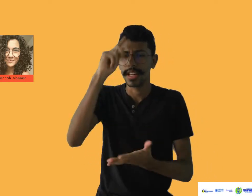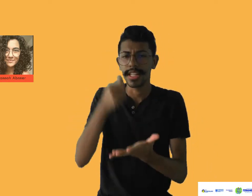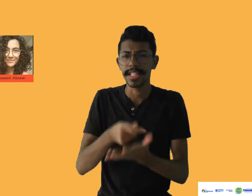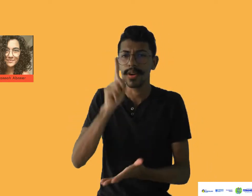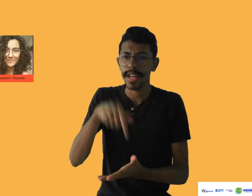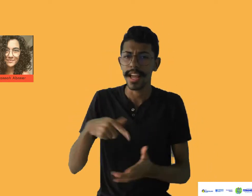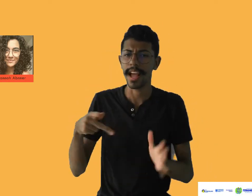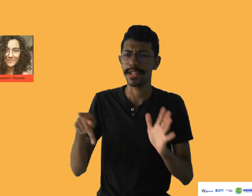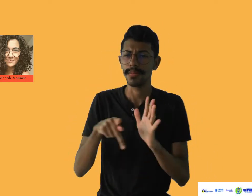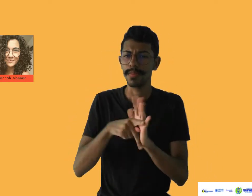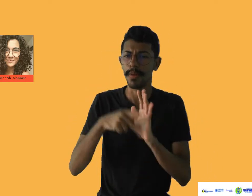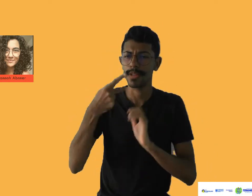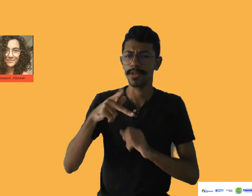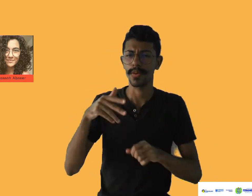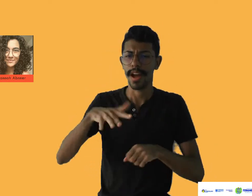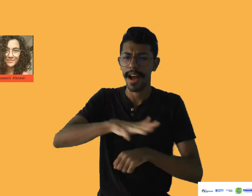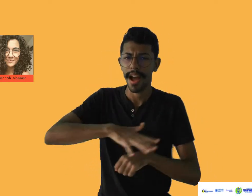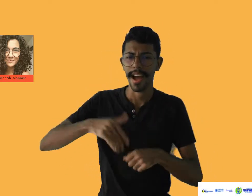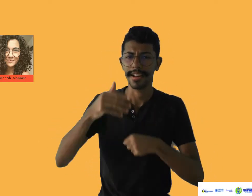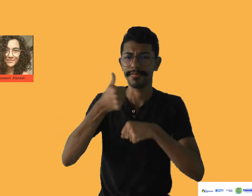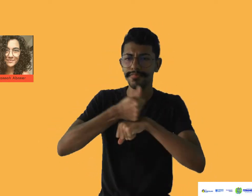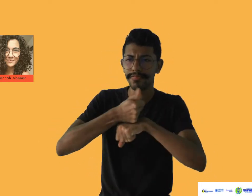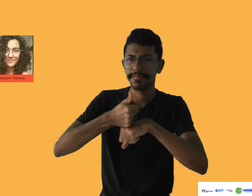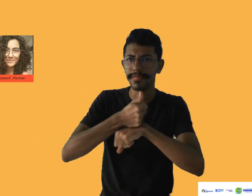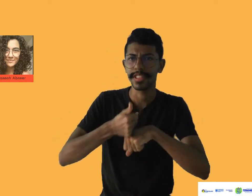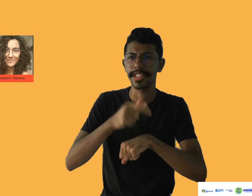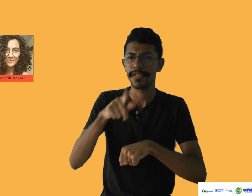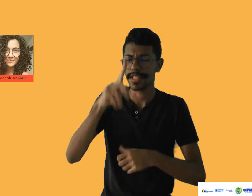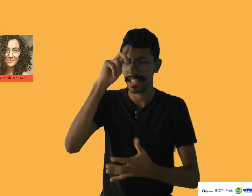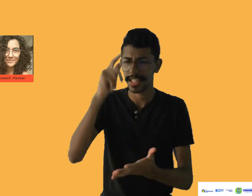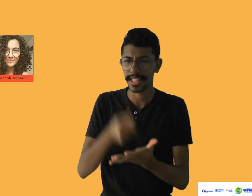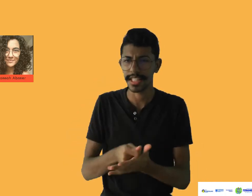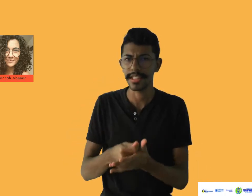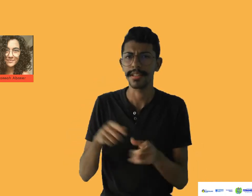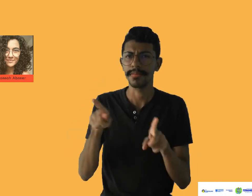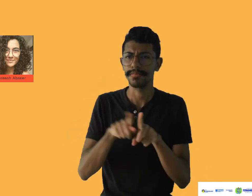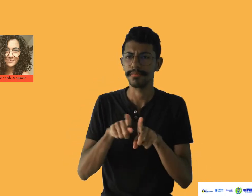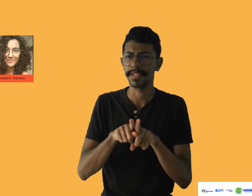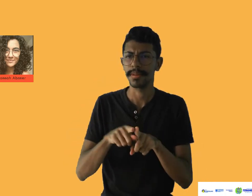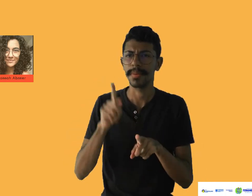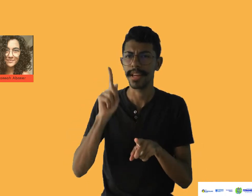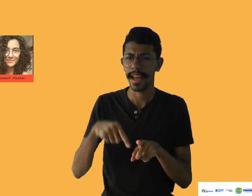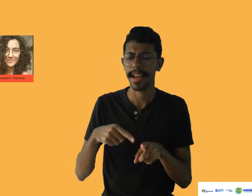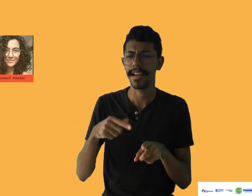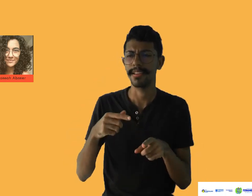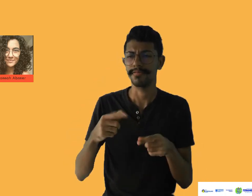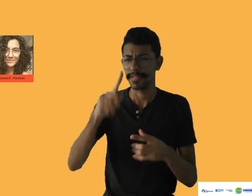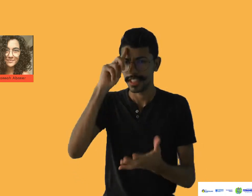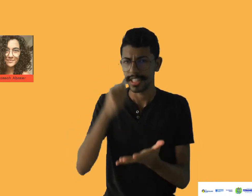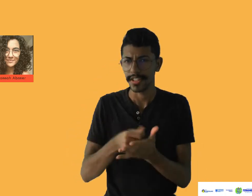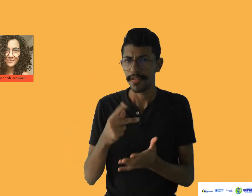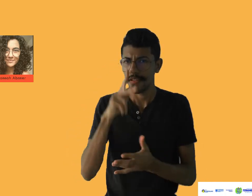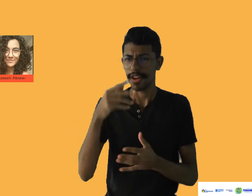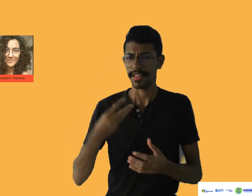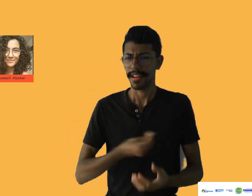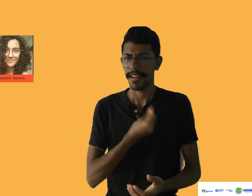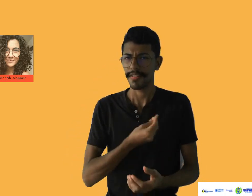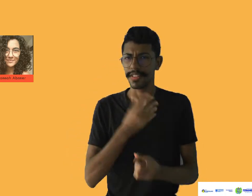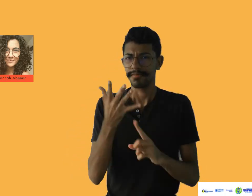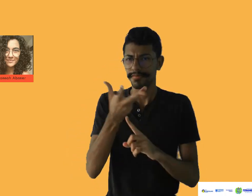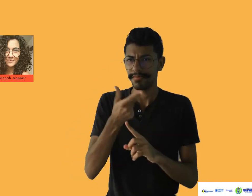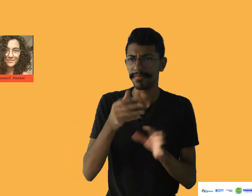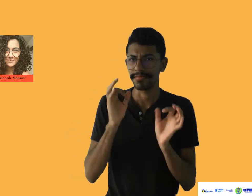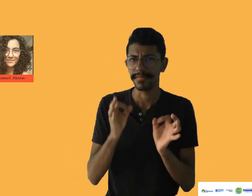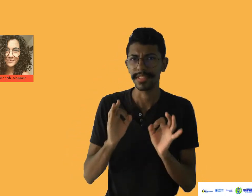profissão mesmo, que você vai atuar profissionalmente, porque é uma super questão também na vida do artista, né? Quando que ele realmente decide que